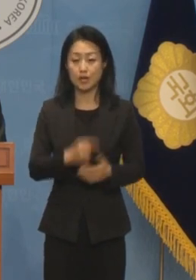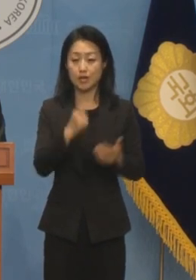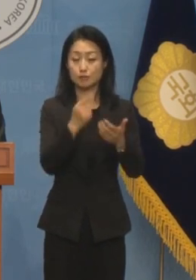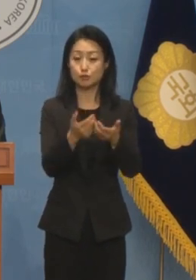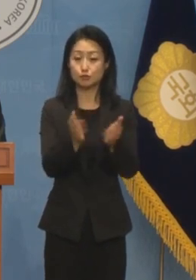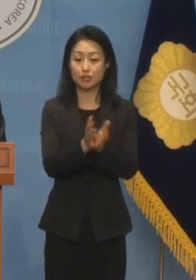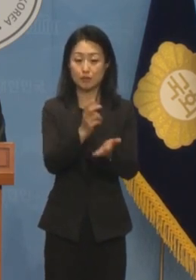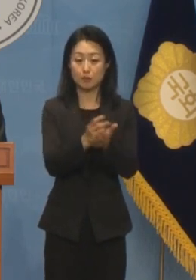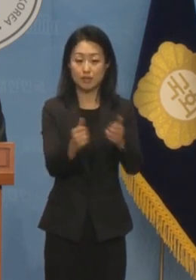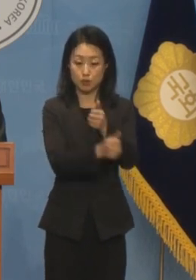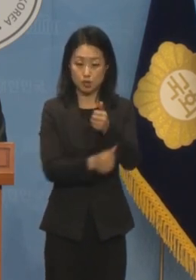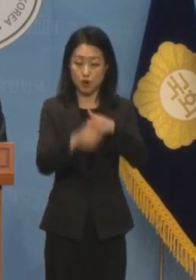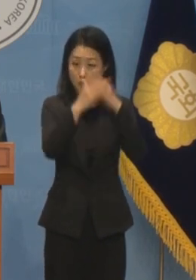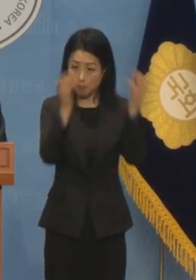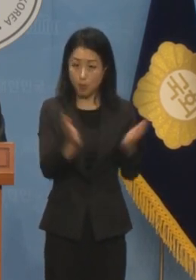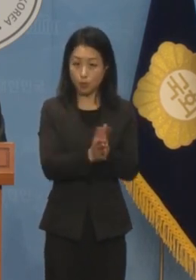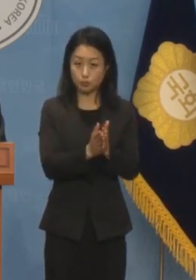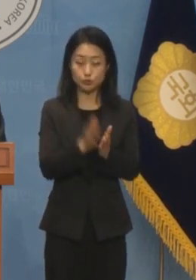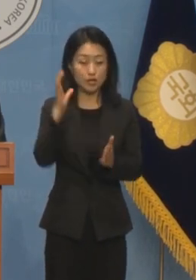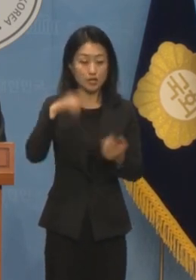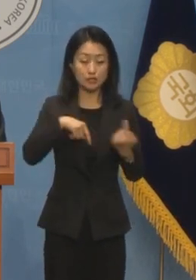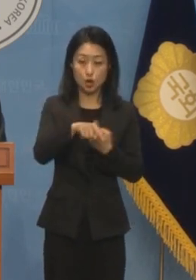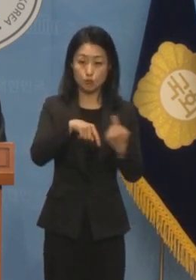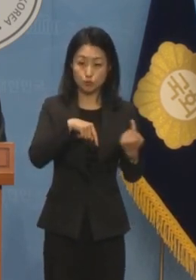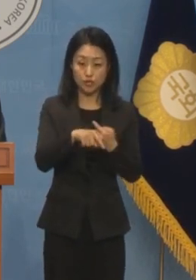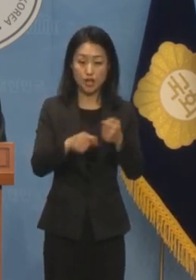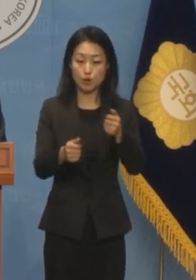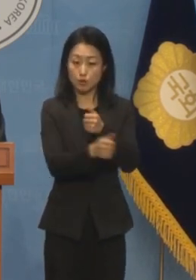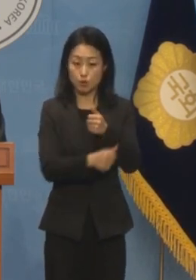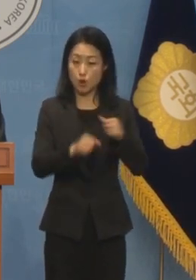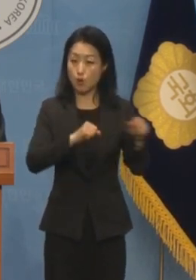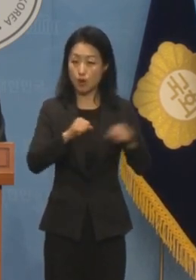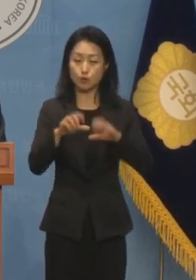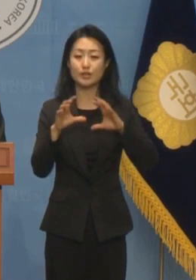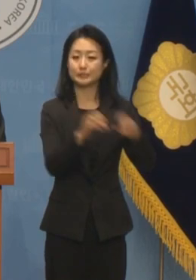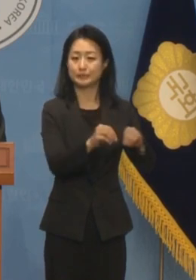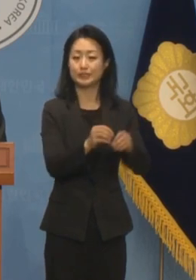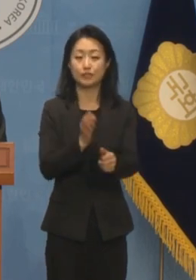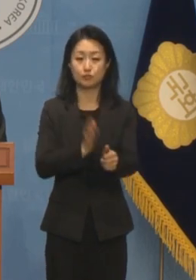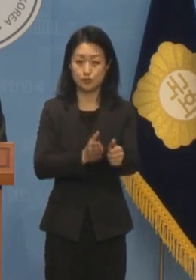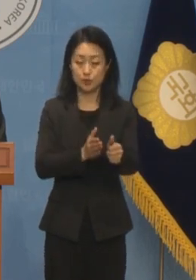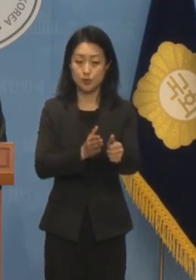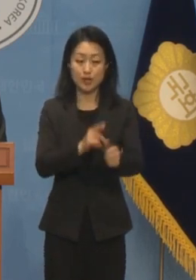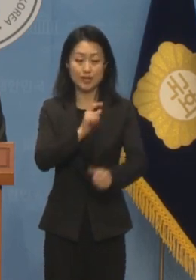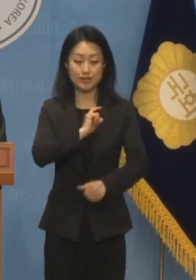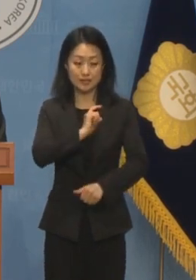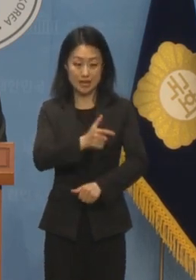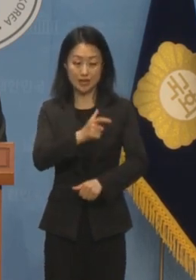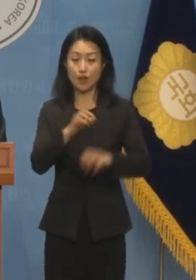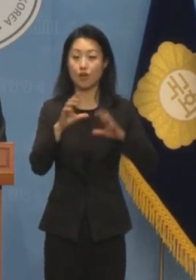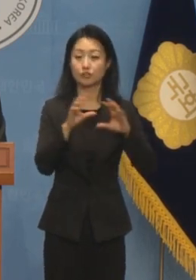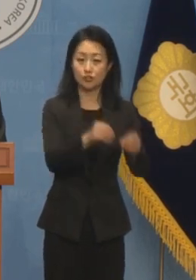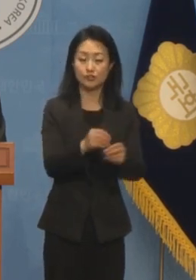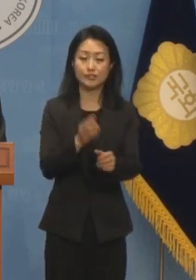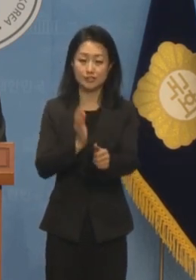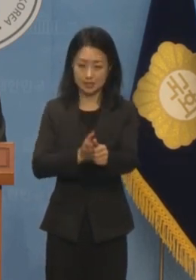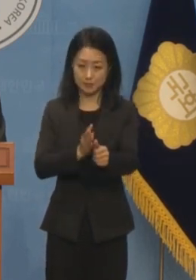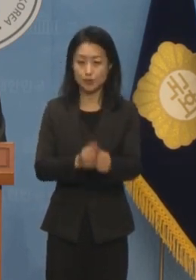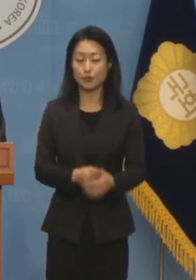민주당 법사위원 전원을 청문회 및 위원회 활동 금지와 자격 정지를